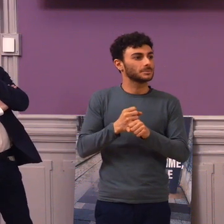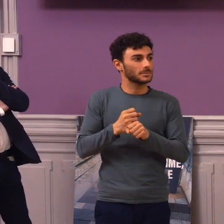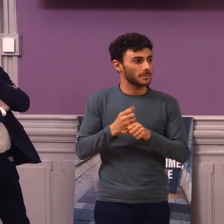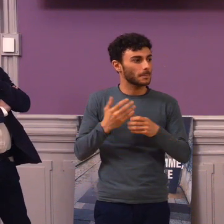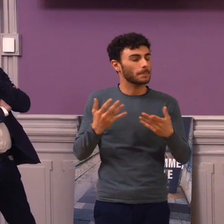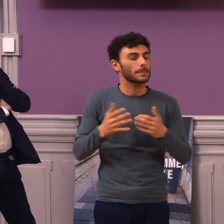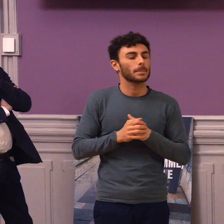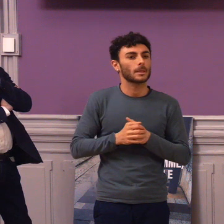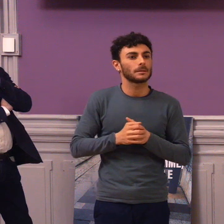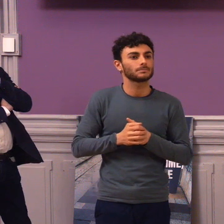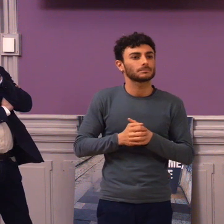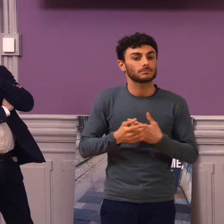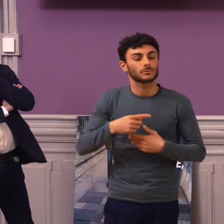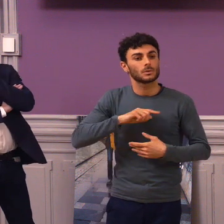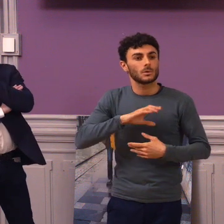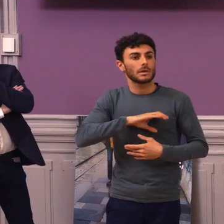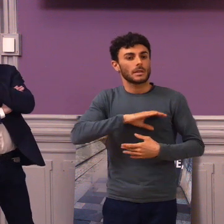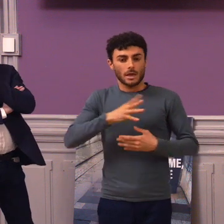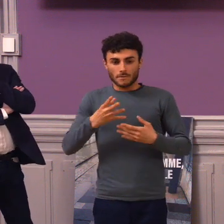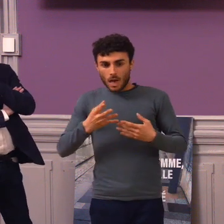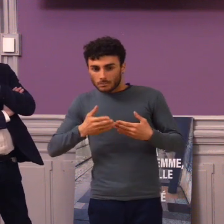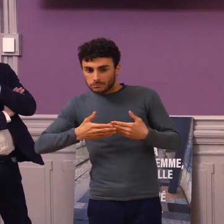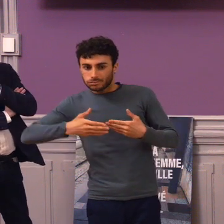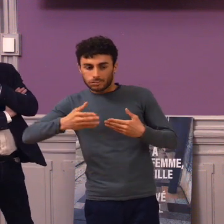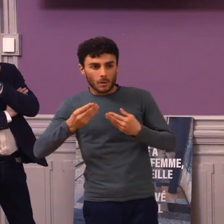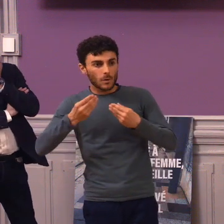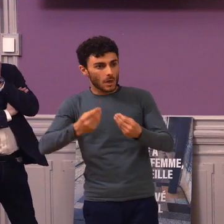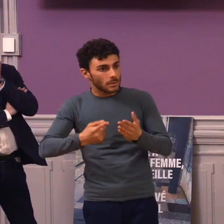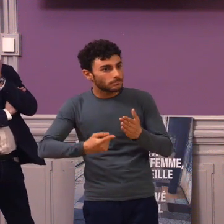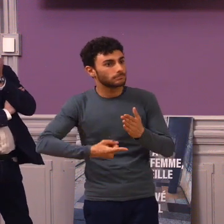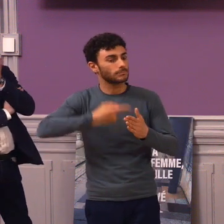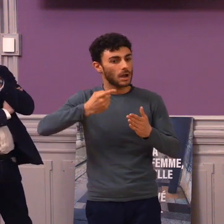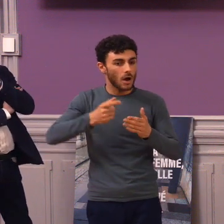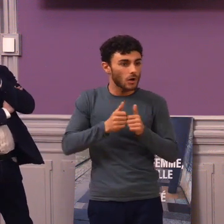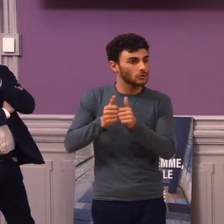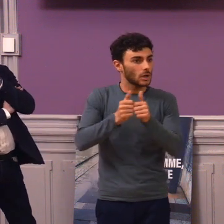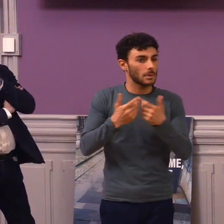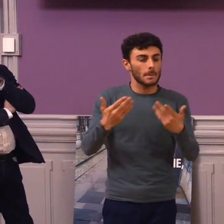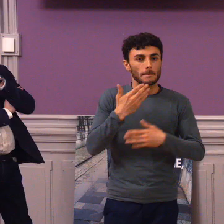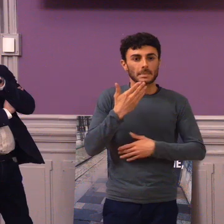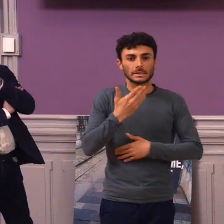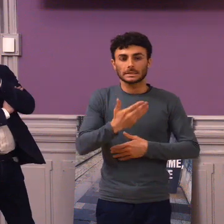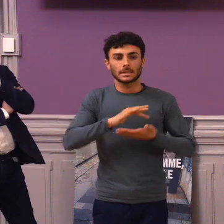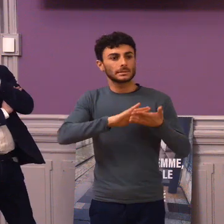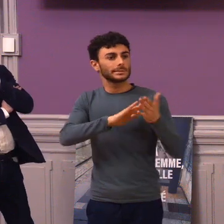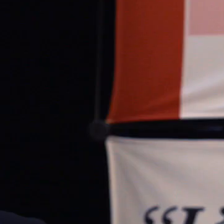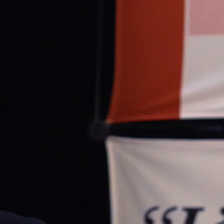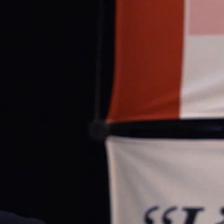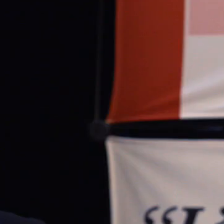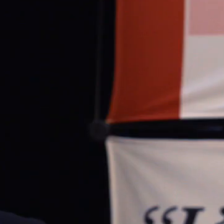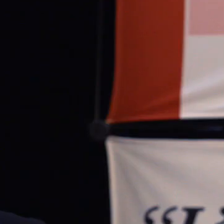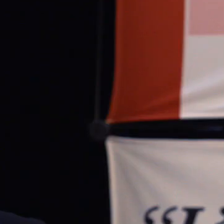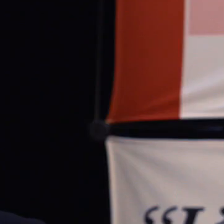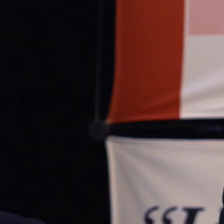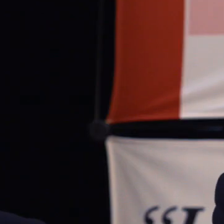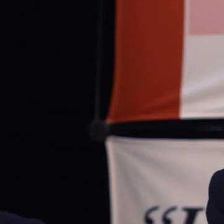vers vous faire vivre ce lien culturel et donc je tiens à vous remercier pour tous ces témoignages d'avoir écouté et réfléchir avec